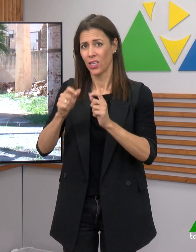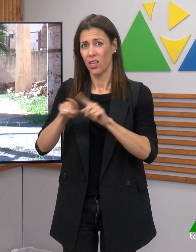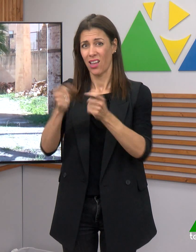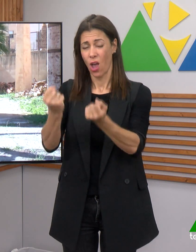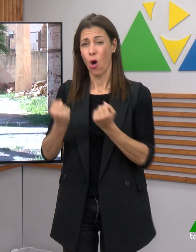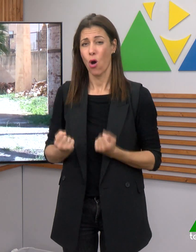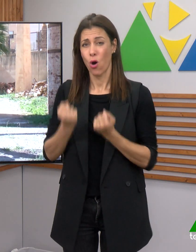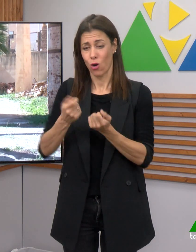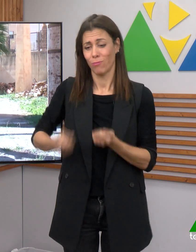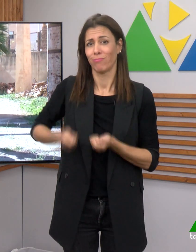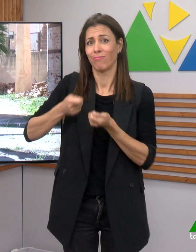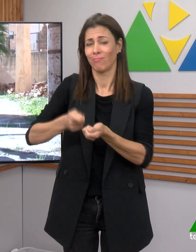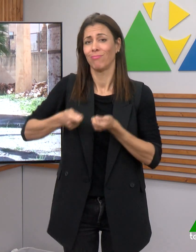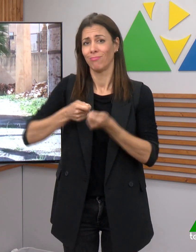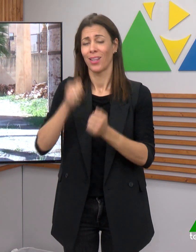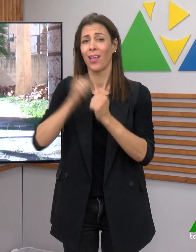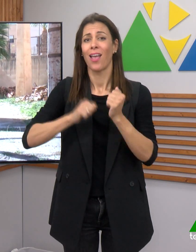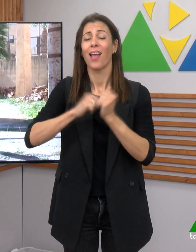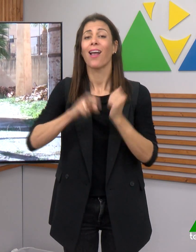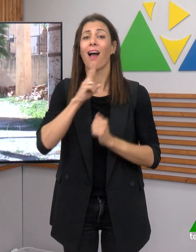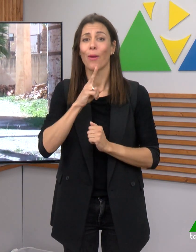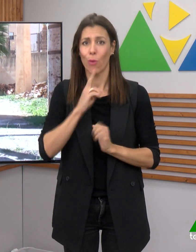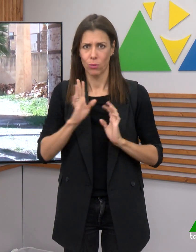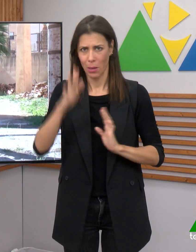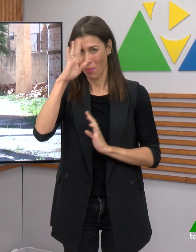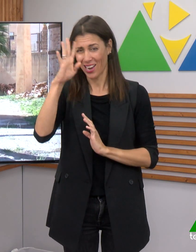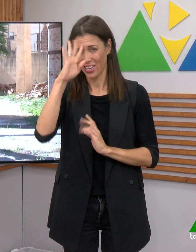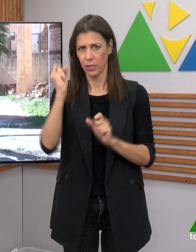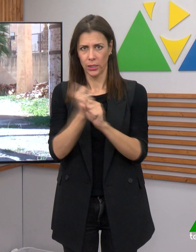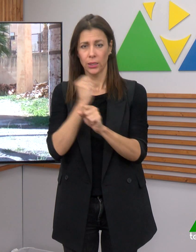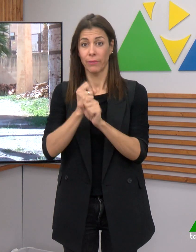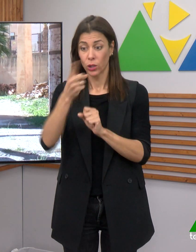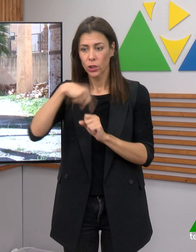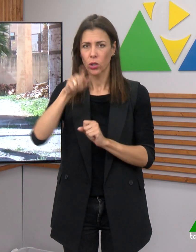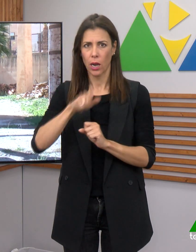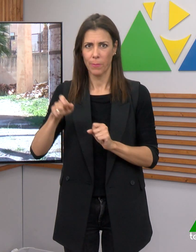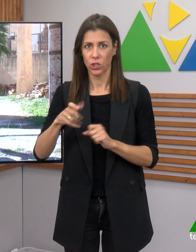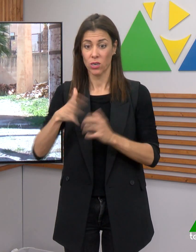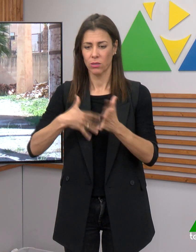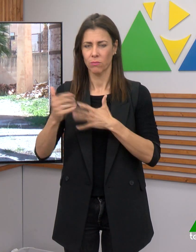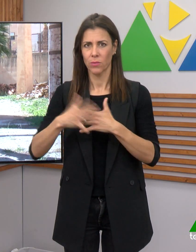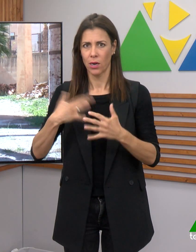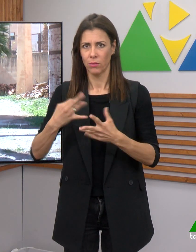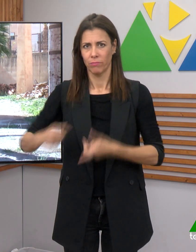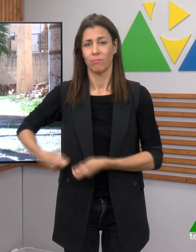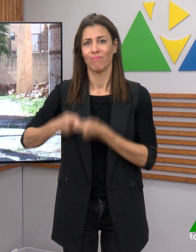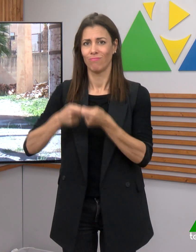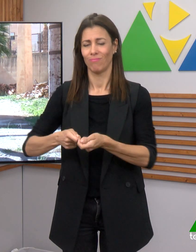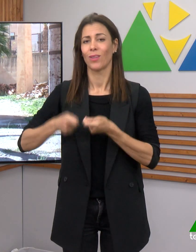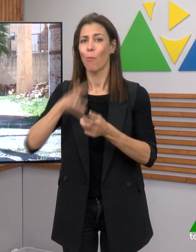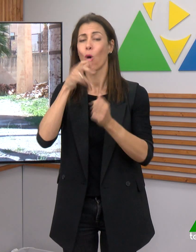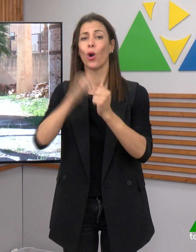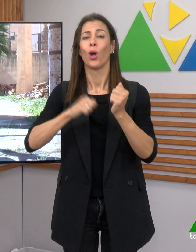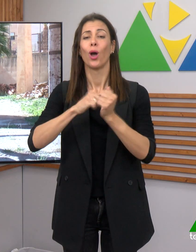carbón. Nos podemos imaginar en los trabajos de los obreros dedicados a cargar hornos de carbón,